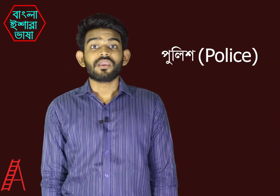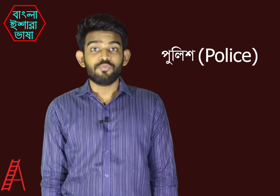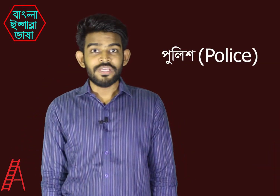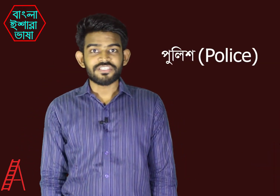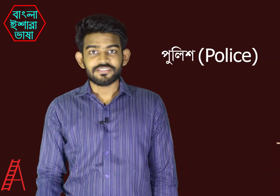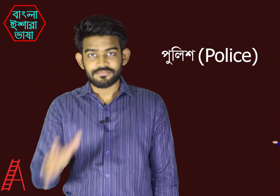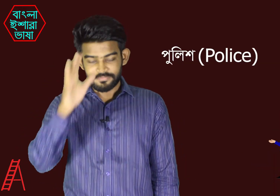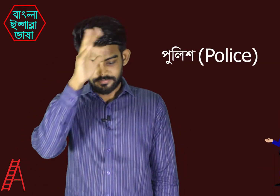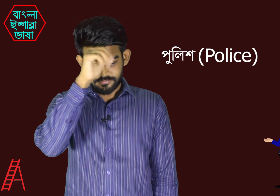পুলিশ,